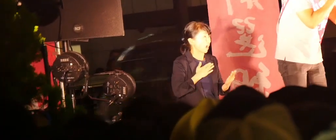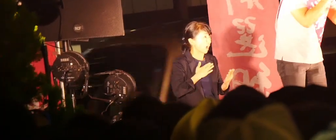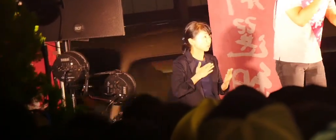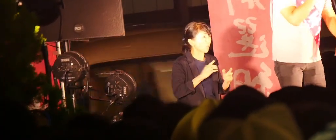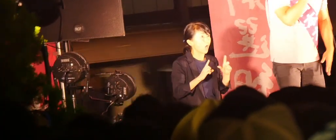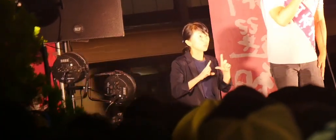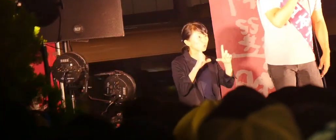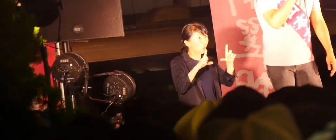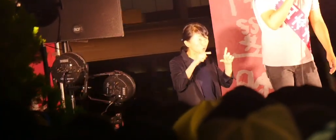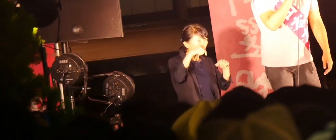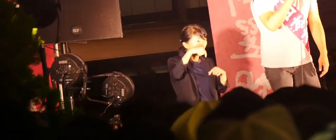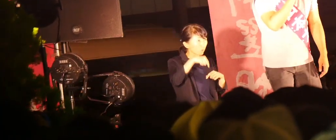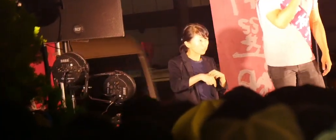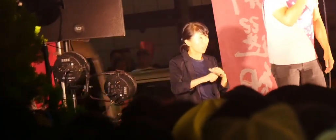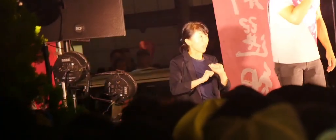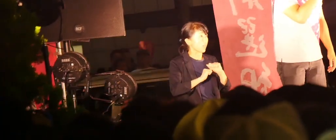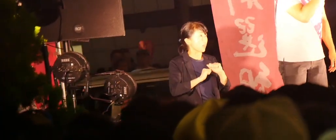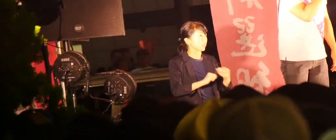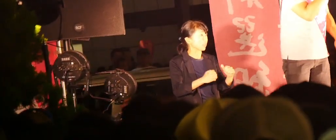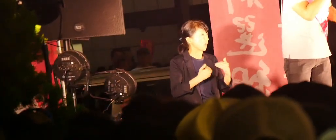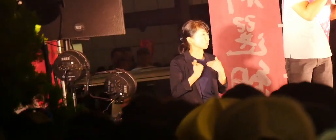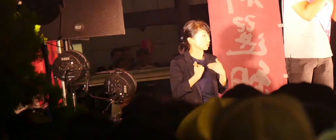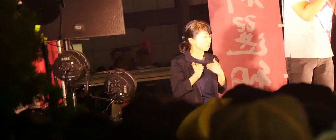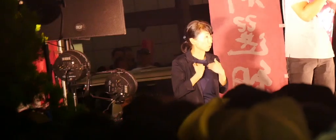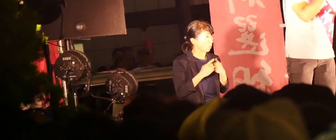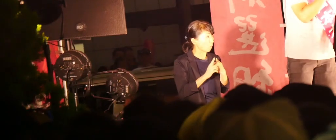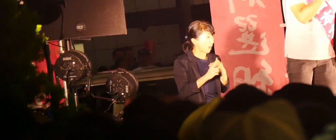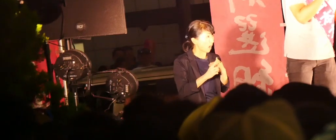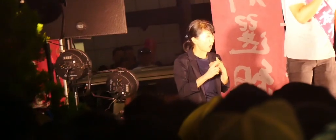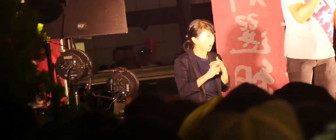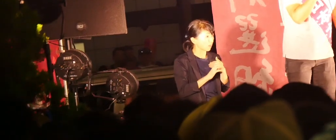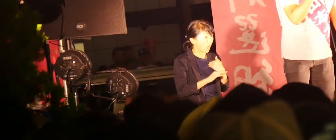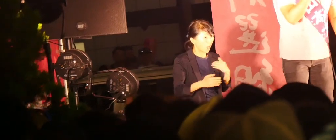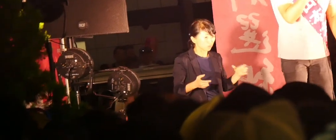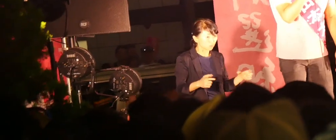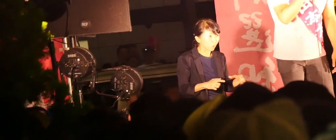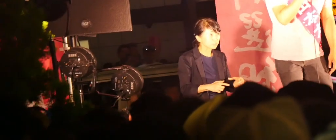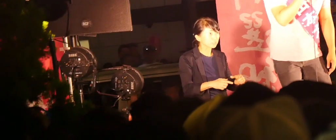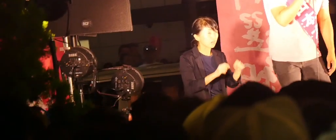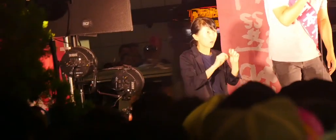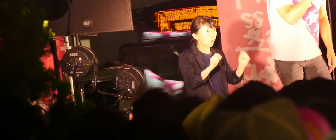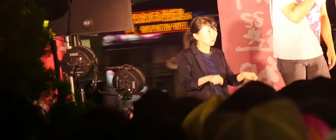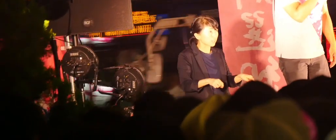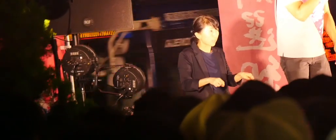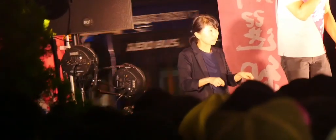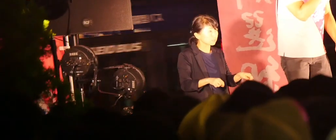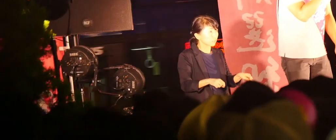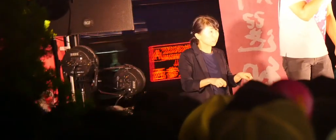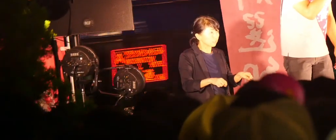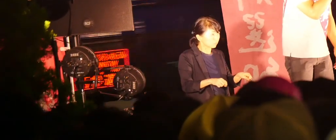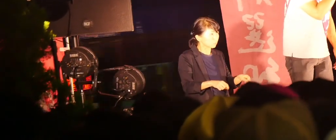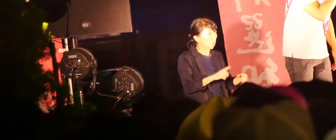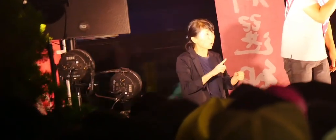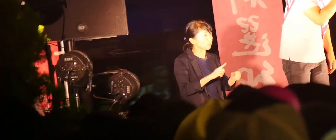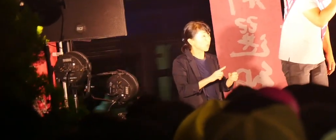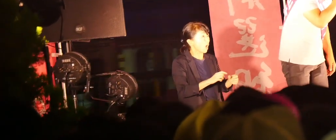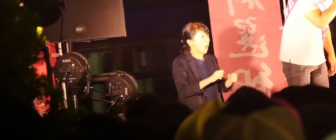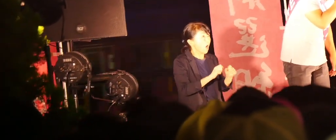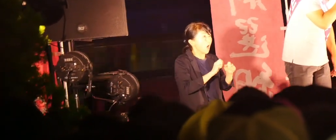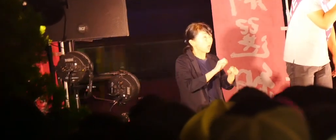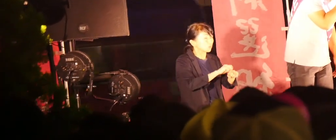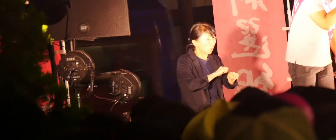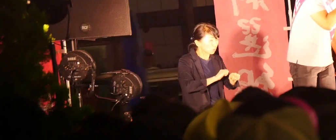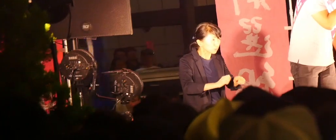も絶対にやらなきゃいけないこと、これは少子化が問題だっていうんだったら特にやらなきゃいけない住宅の問